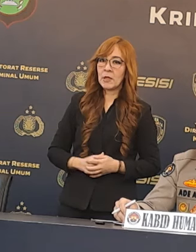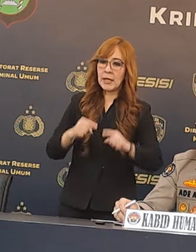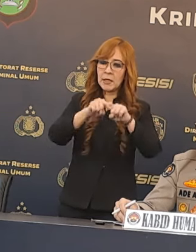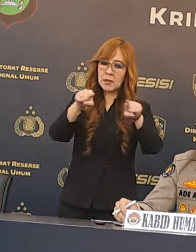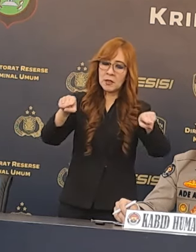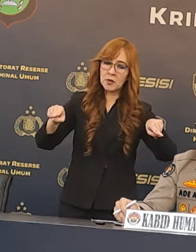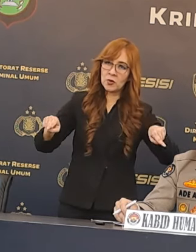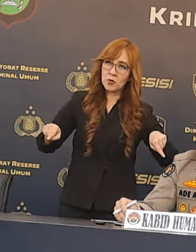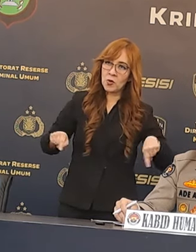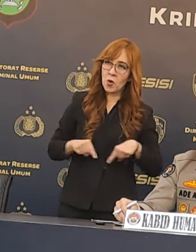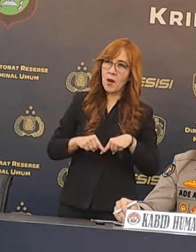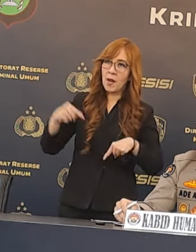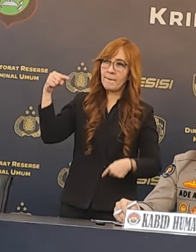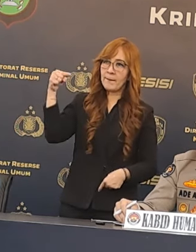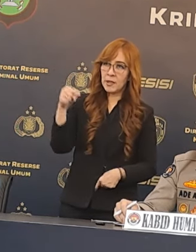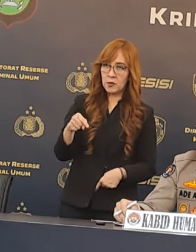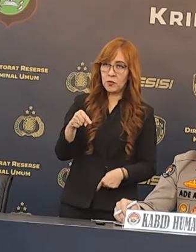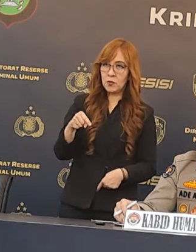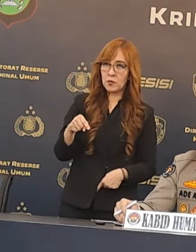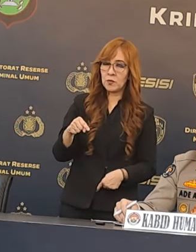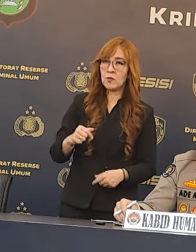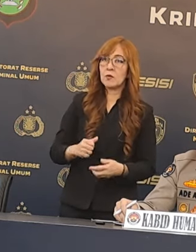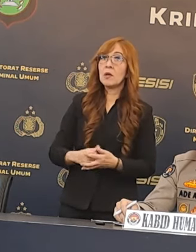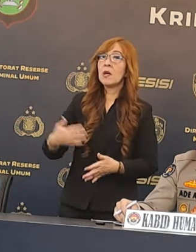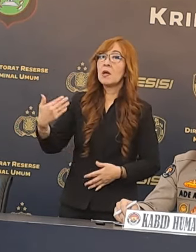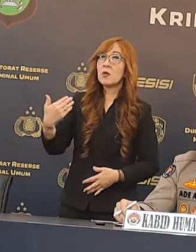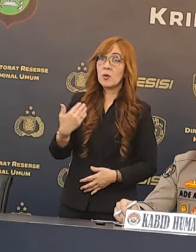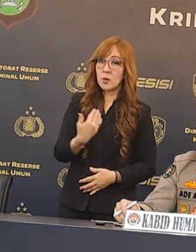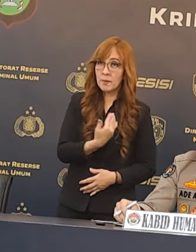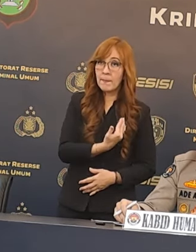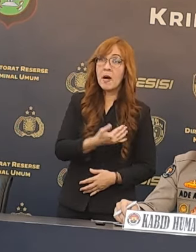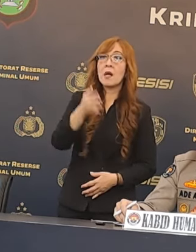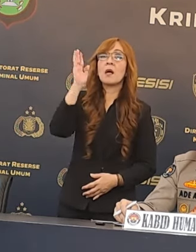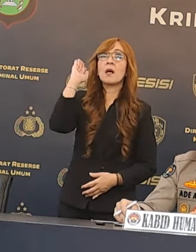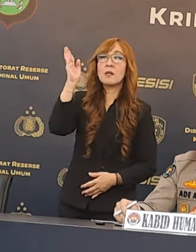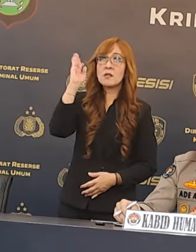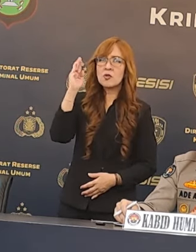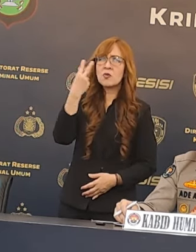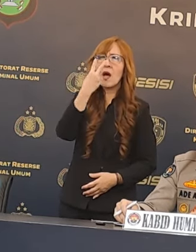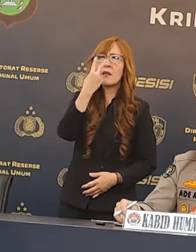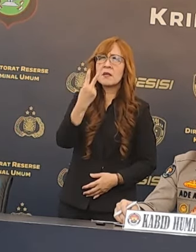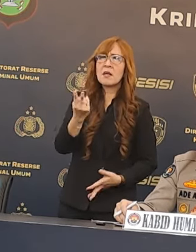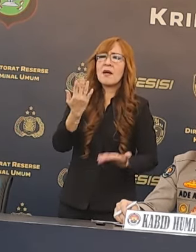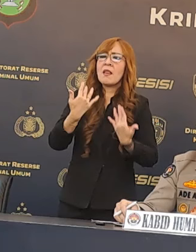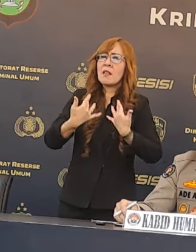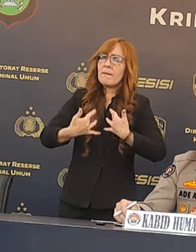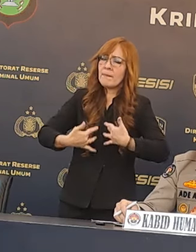kolam tersebut. Korban sudah terlihat lemas.